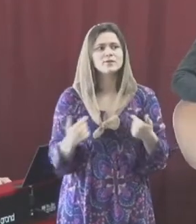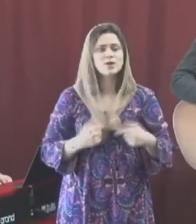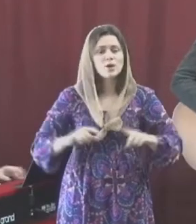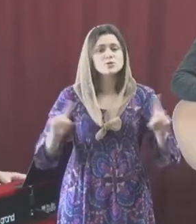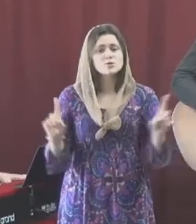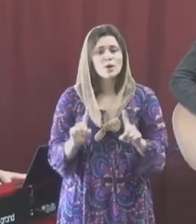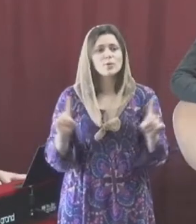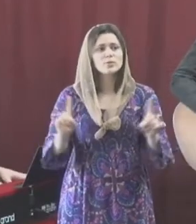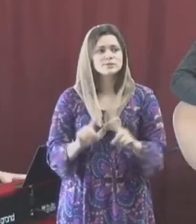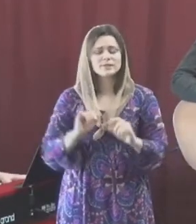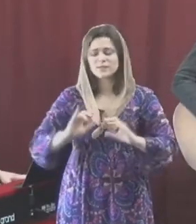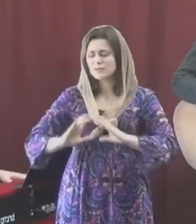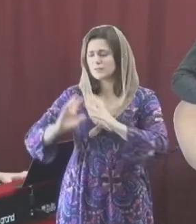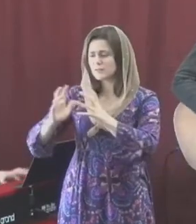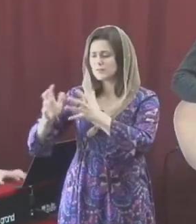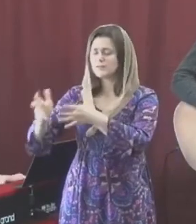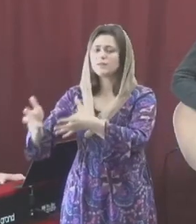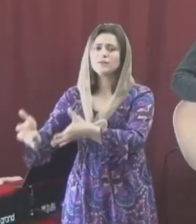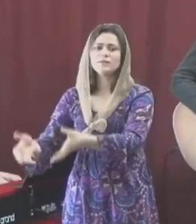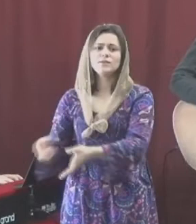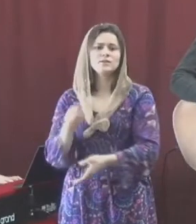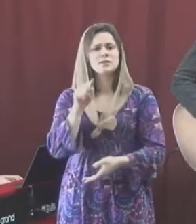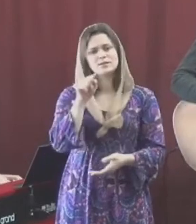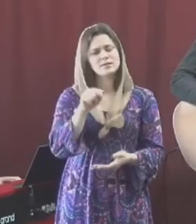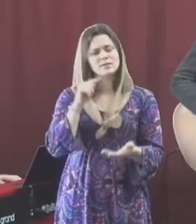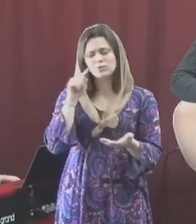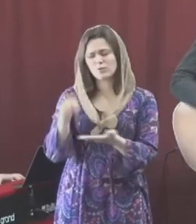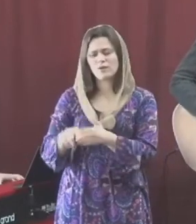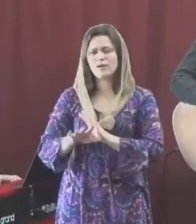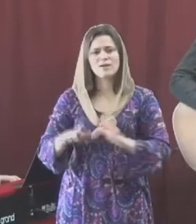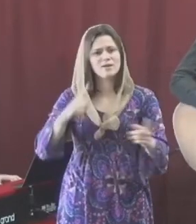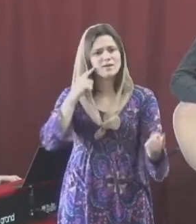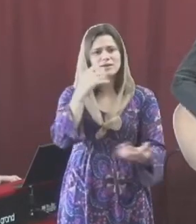страждав, щоб у світі ти не